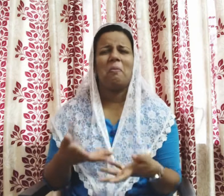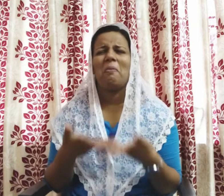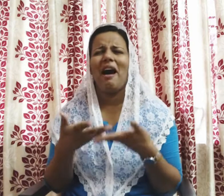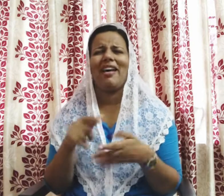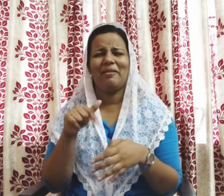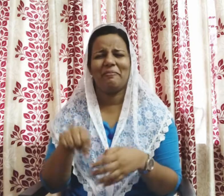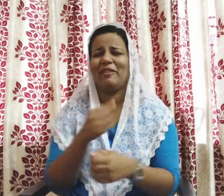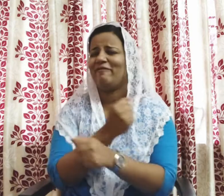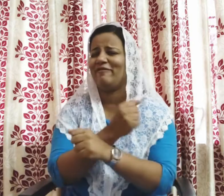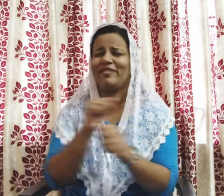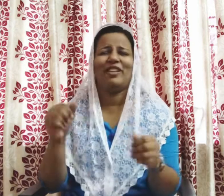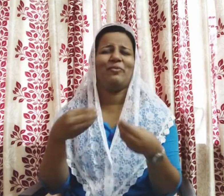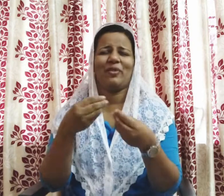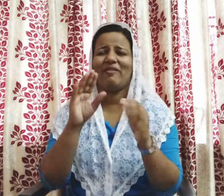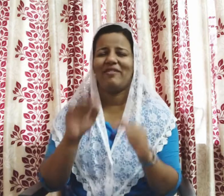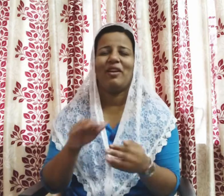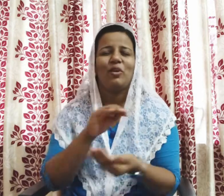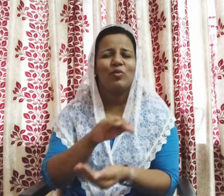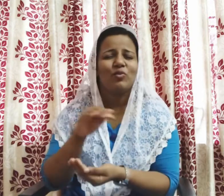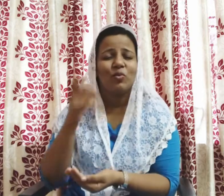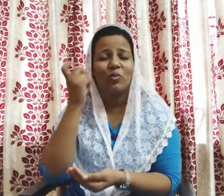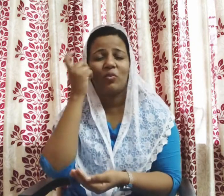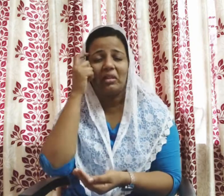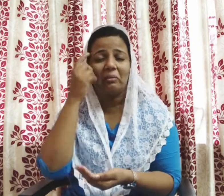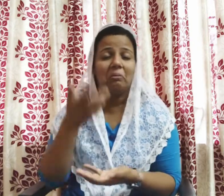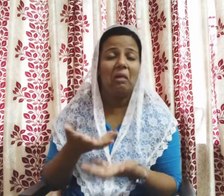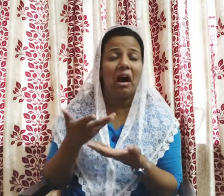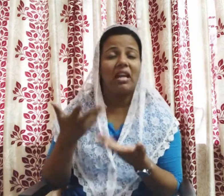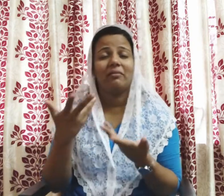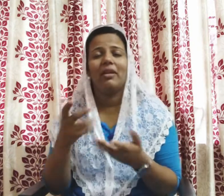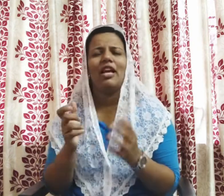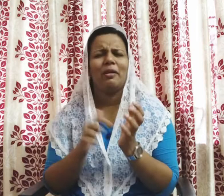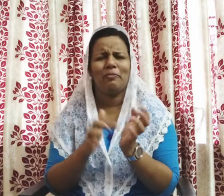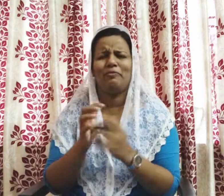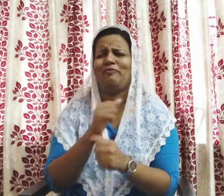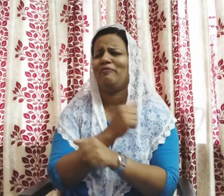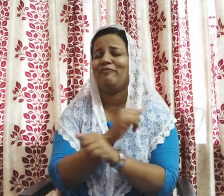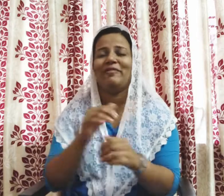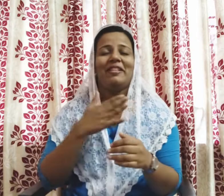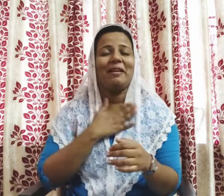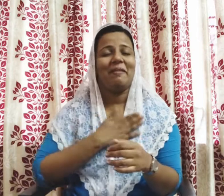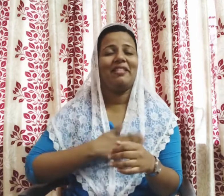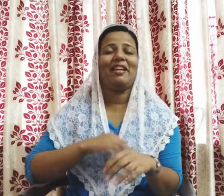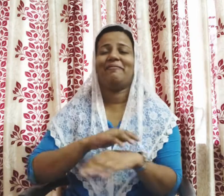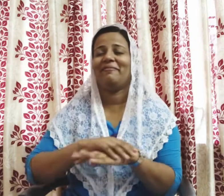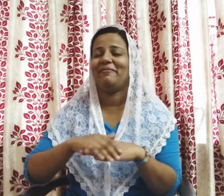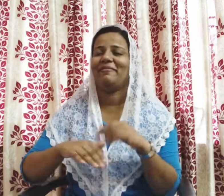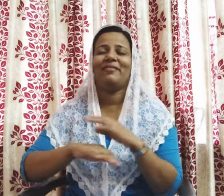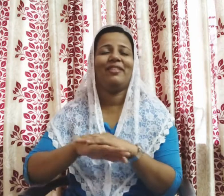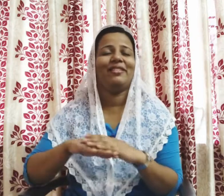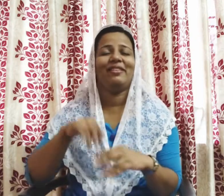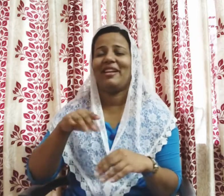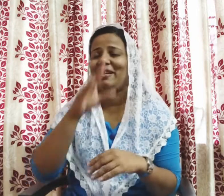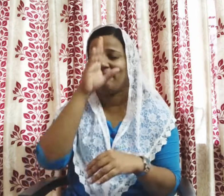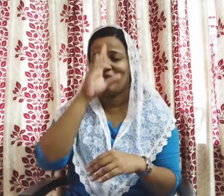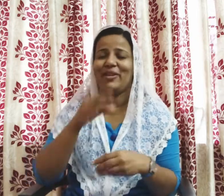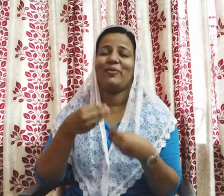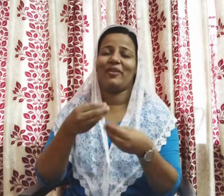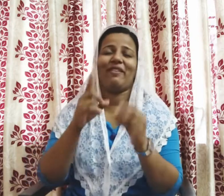കഴിയുന്നവർക്ക് കർത്താവ് വിടുതലായിക്കണമേ. കുഞ്ഞുങ്ങളെക്കുറിച്ച് ഭാരപ്പെട്ടിരിക്കുന്നവർക്ക് ദൈവം അത്ഭുതകരമായ ആശ്വാസവും സമാധാനവും ഞങ്ങളുടെ പിതാവ് കൊടുക്കുന്നതിനായിട്ട്